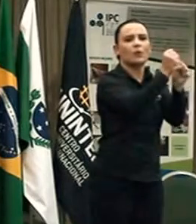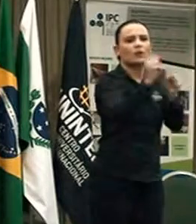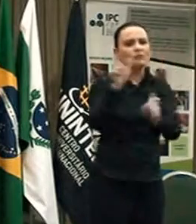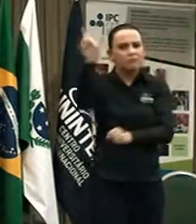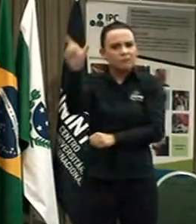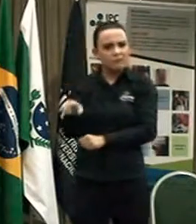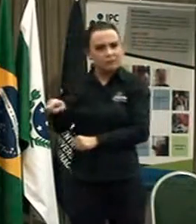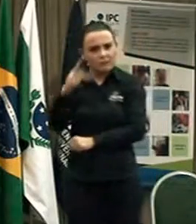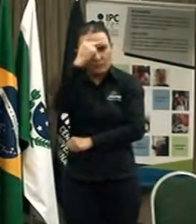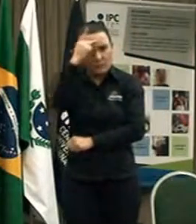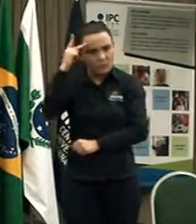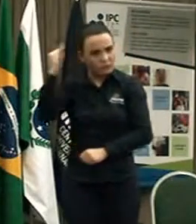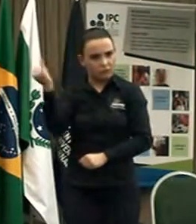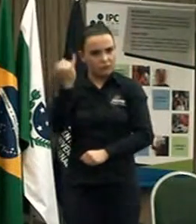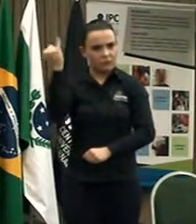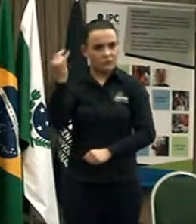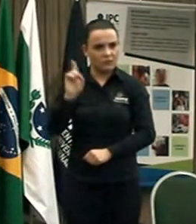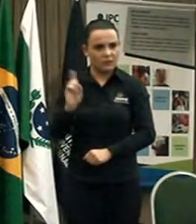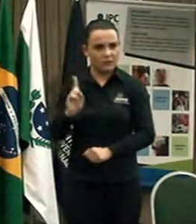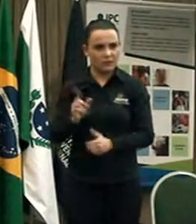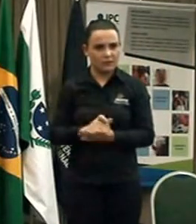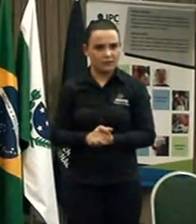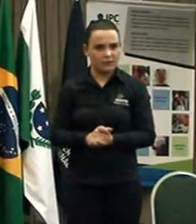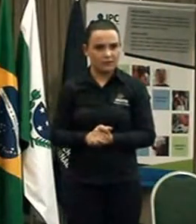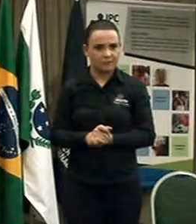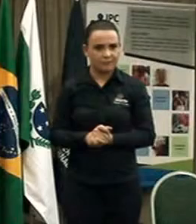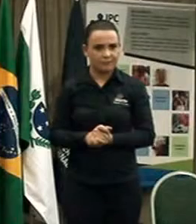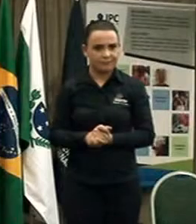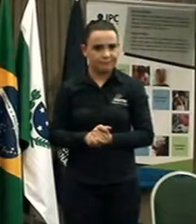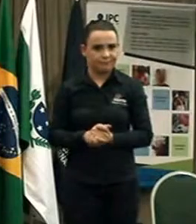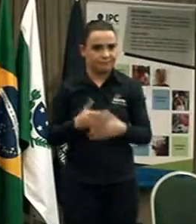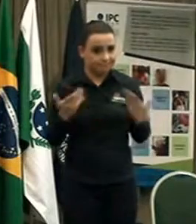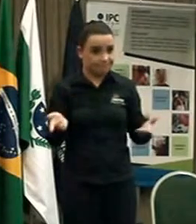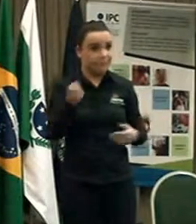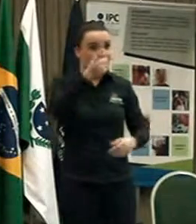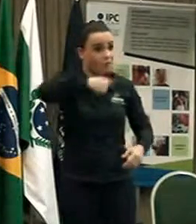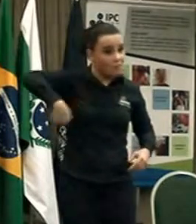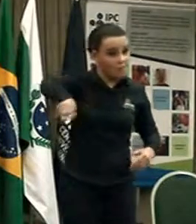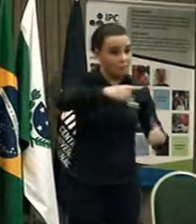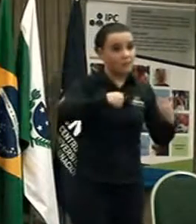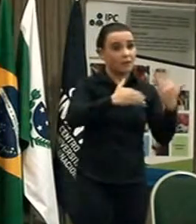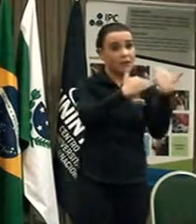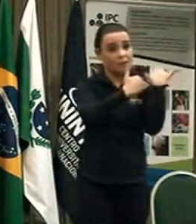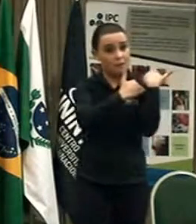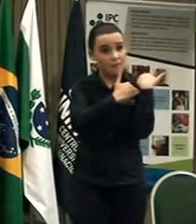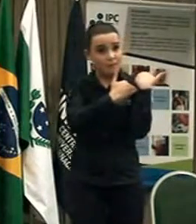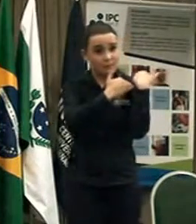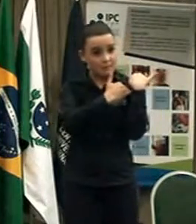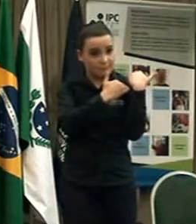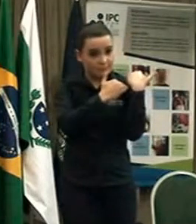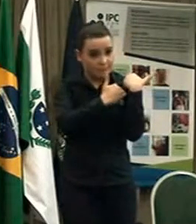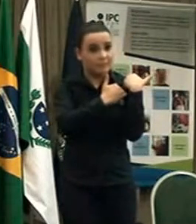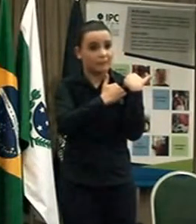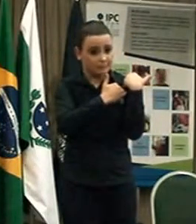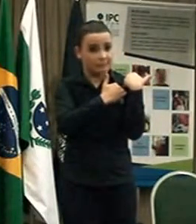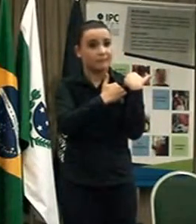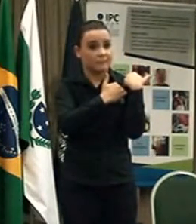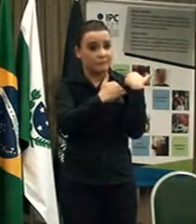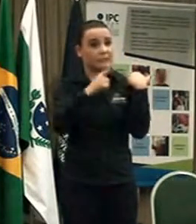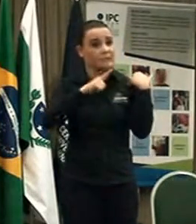Nós temos uma parcela de responsabilidade no estado caótico, no estado